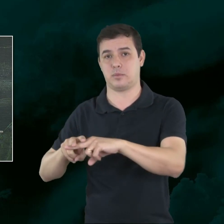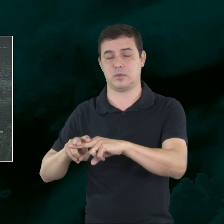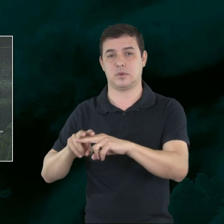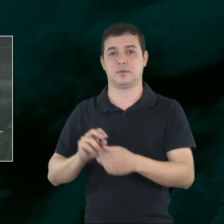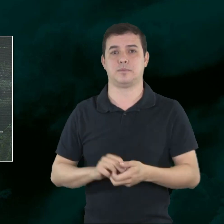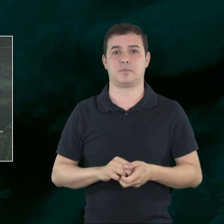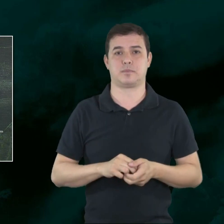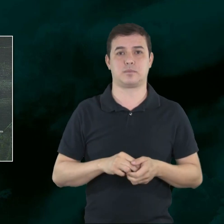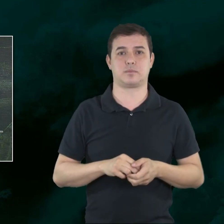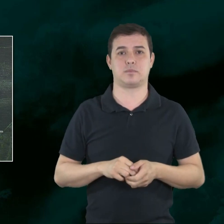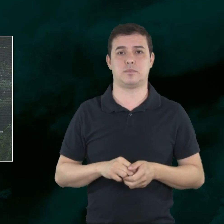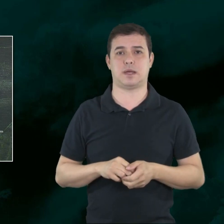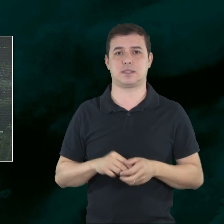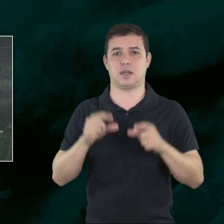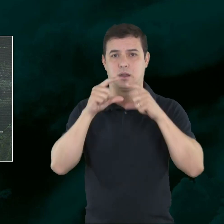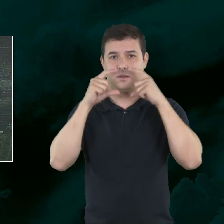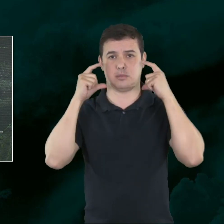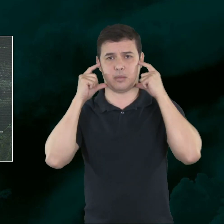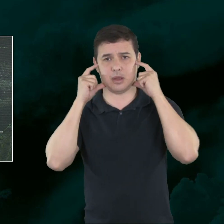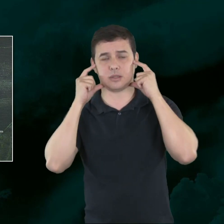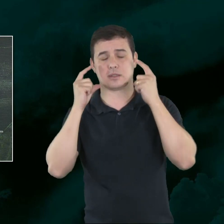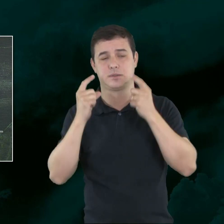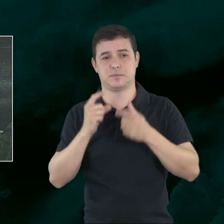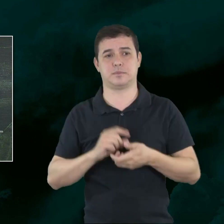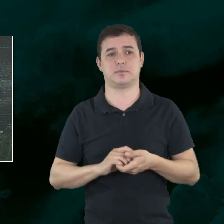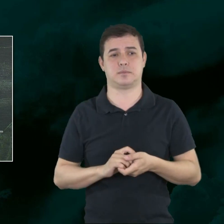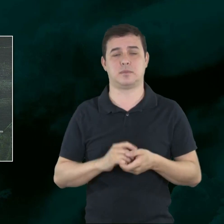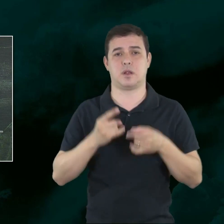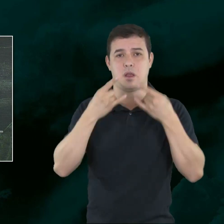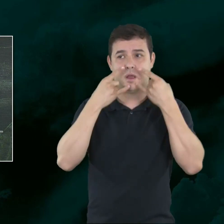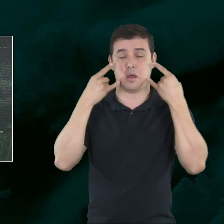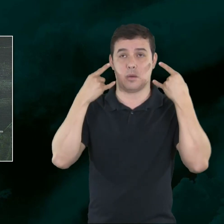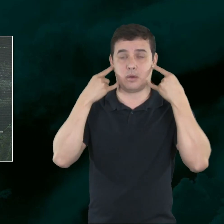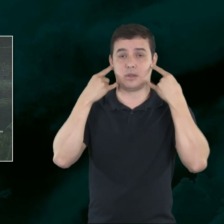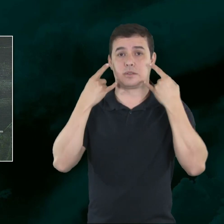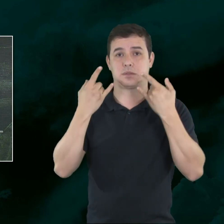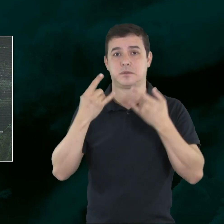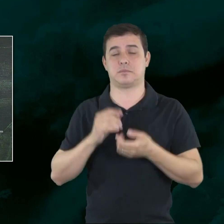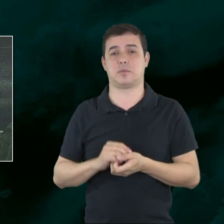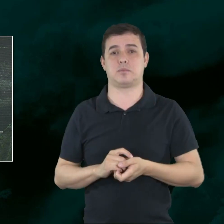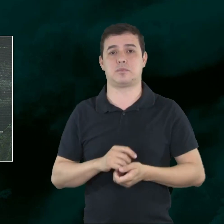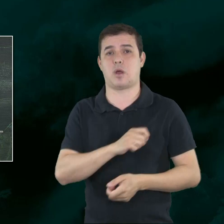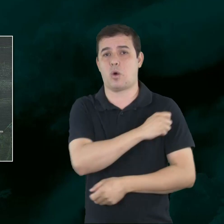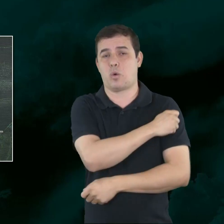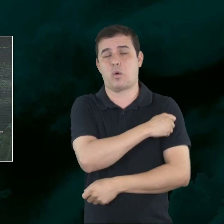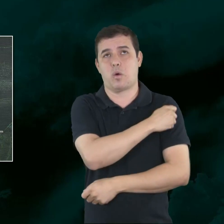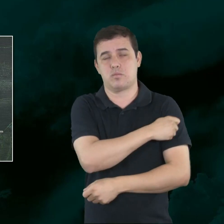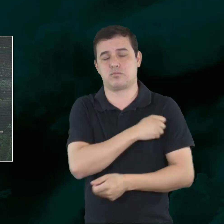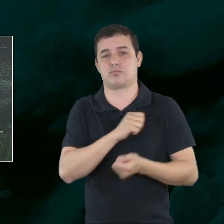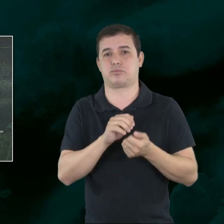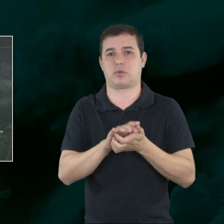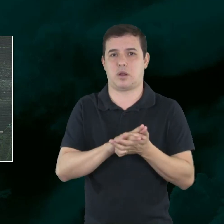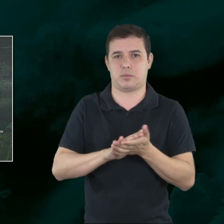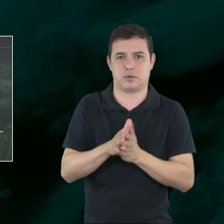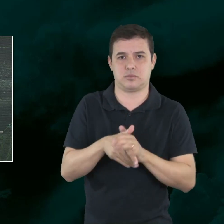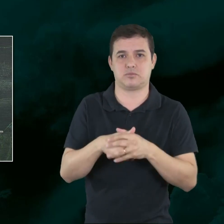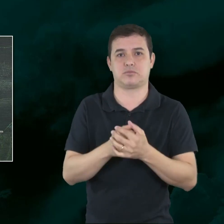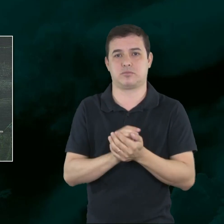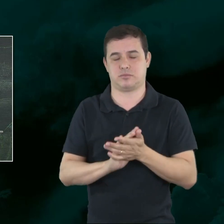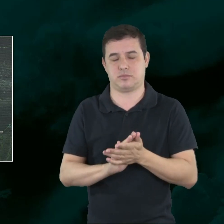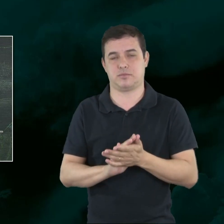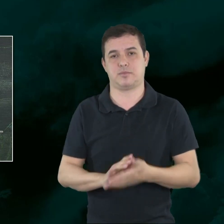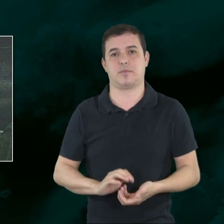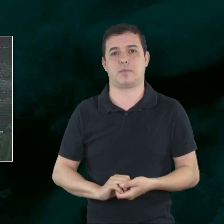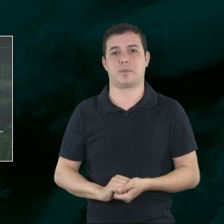cuidados sanitários, com máscaras, etc, etc. Muito bem. Então, hoje nós vamos falar